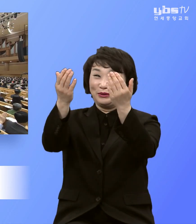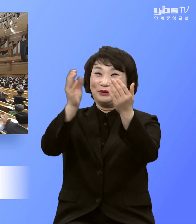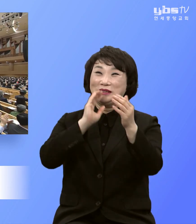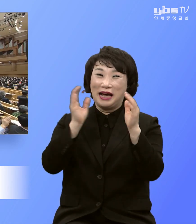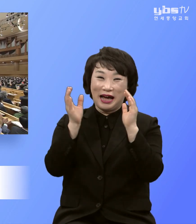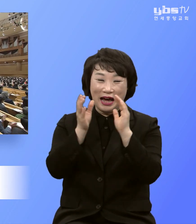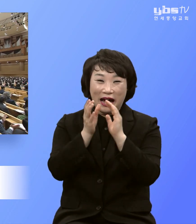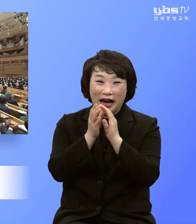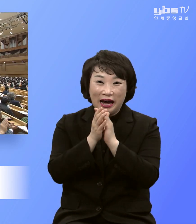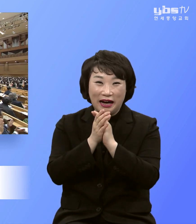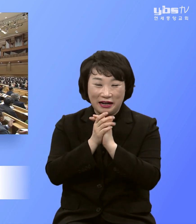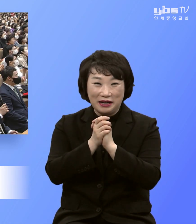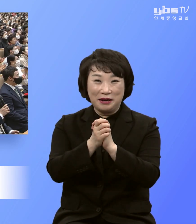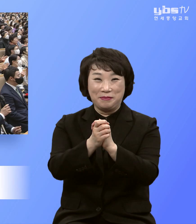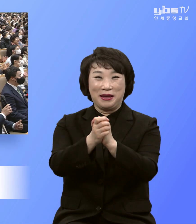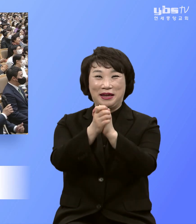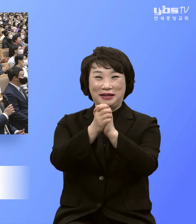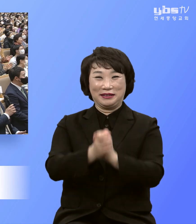할렐루야